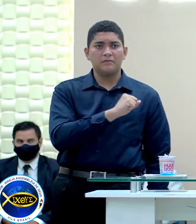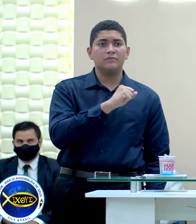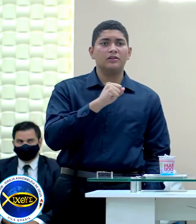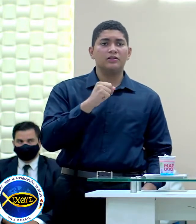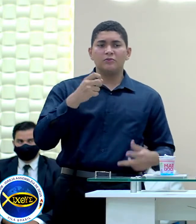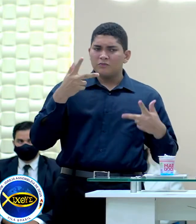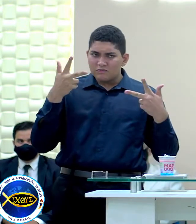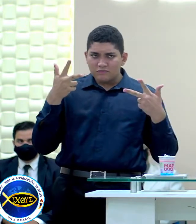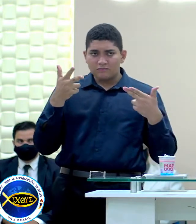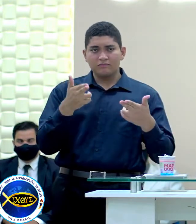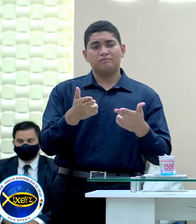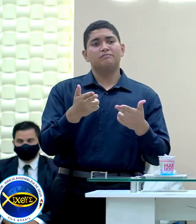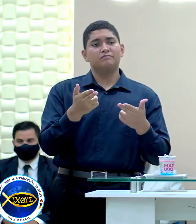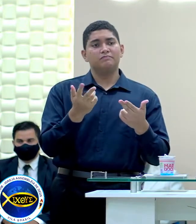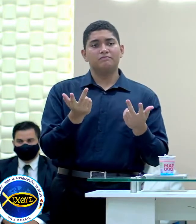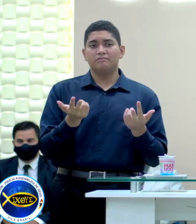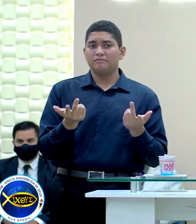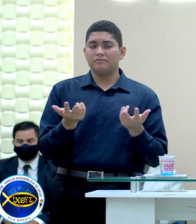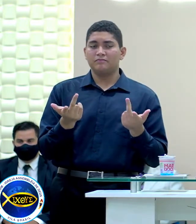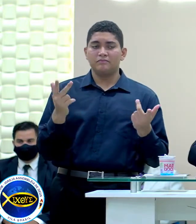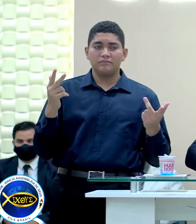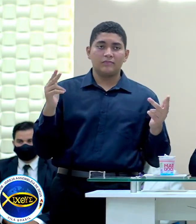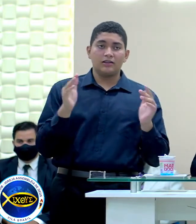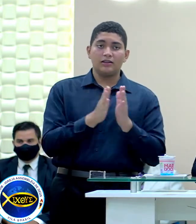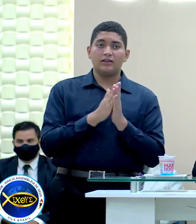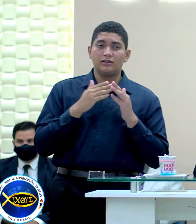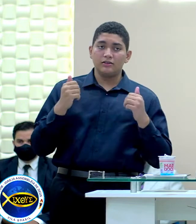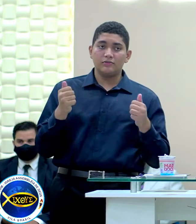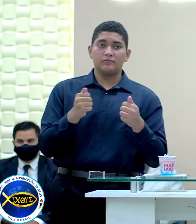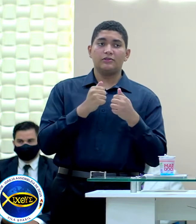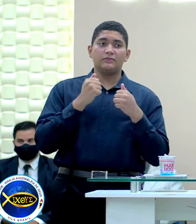mesmo jeito. Aleluia,